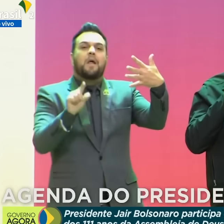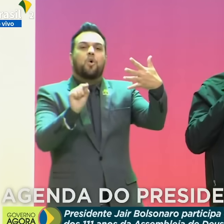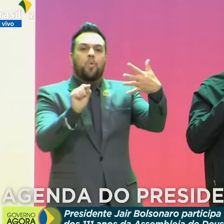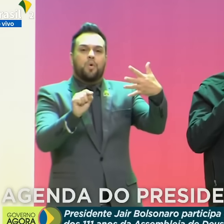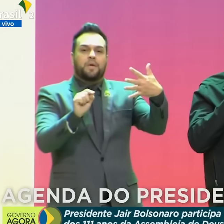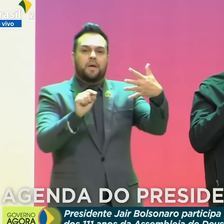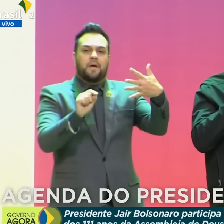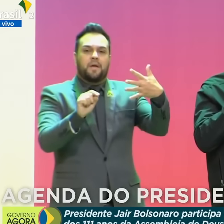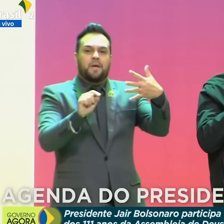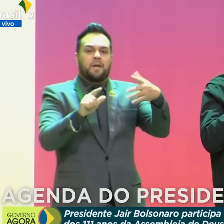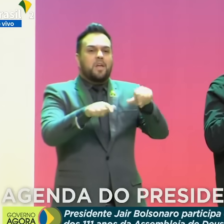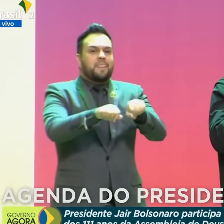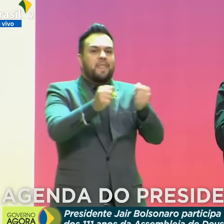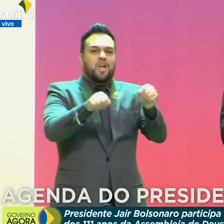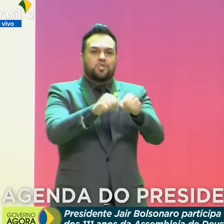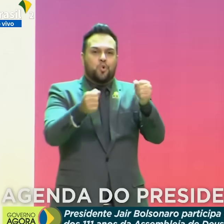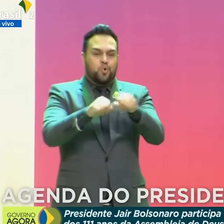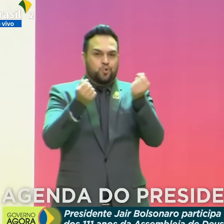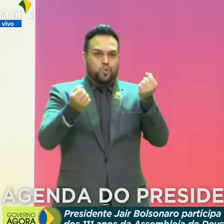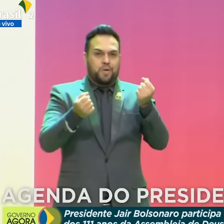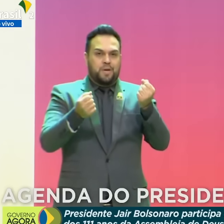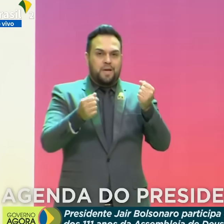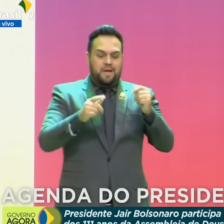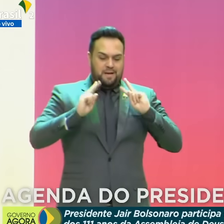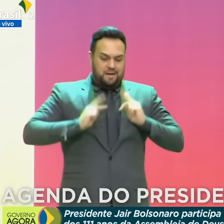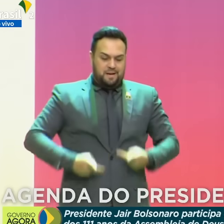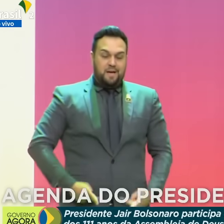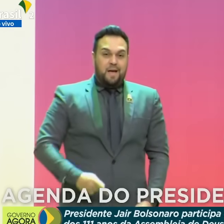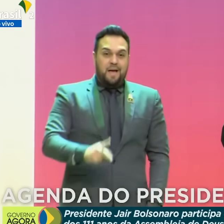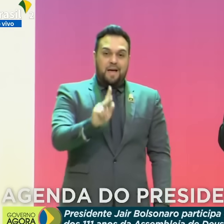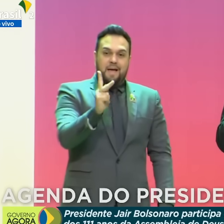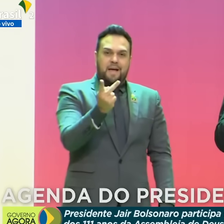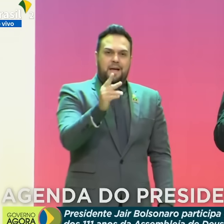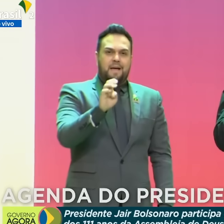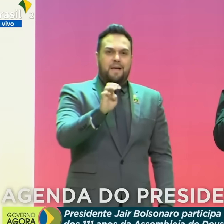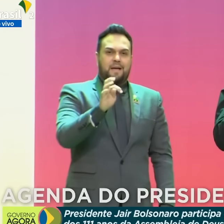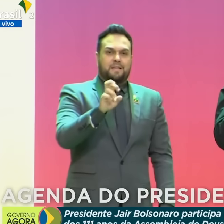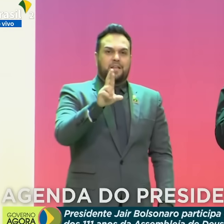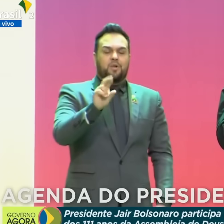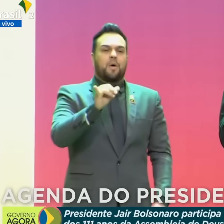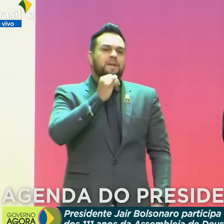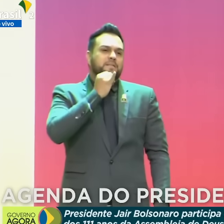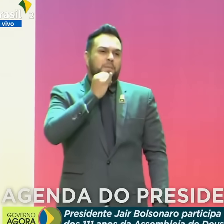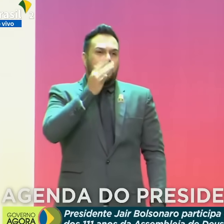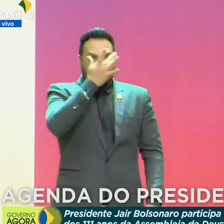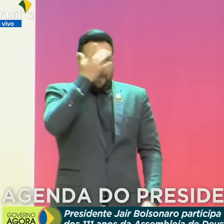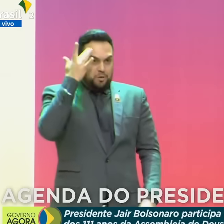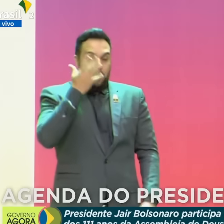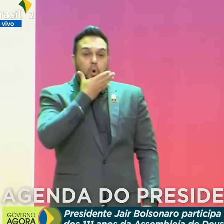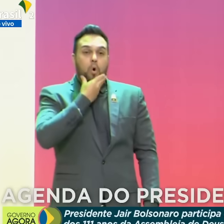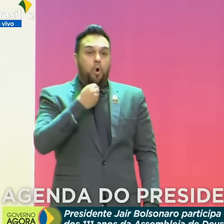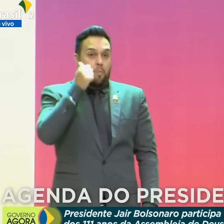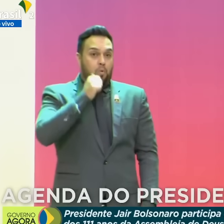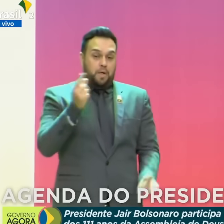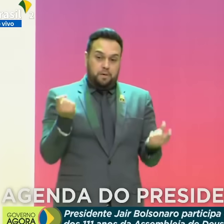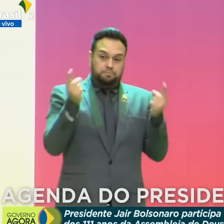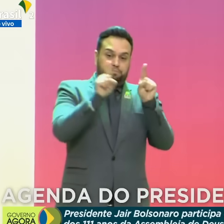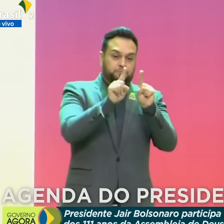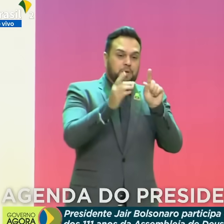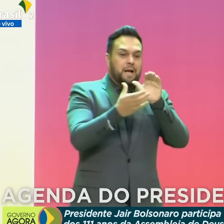da heteronormatividade. Ou seja, um casal não era mais um homem ou uma